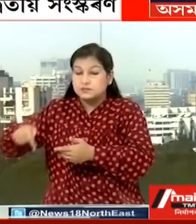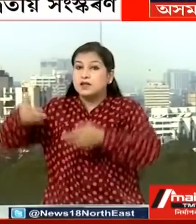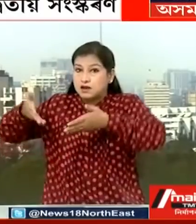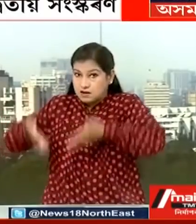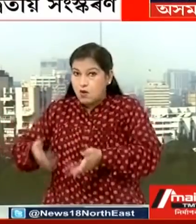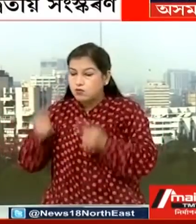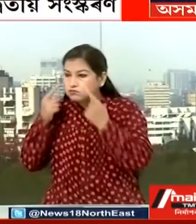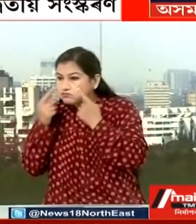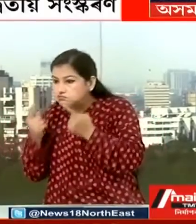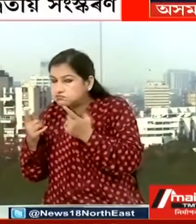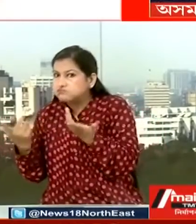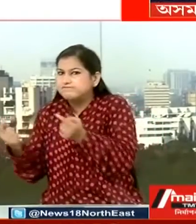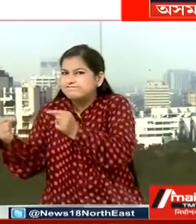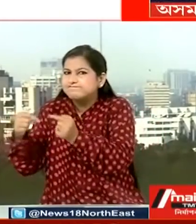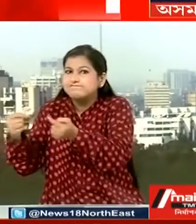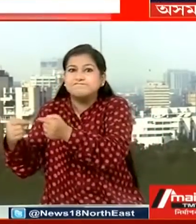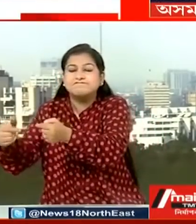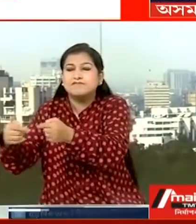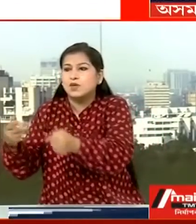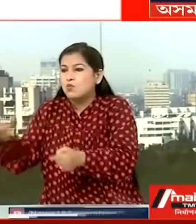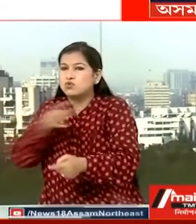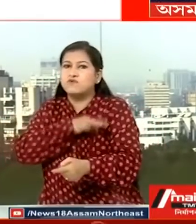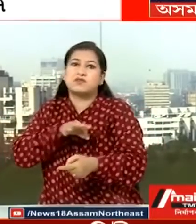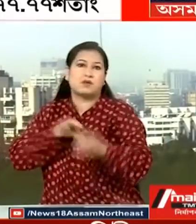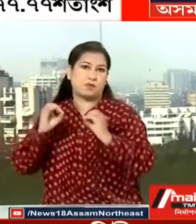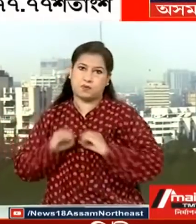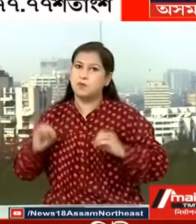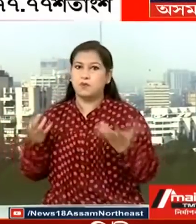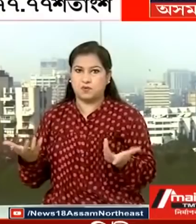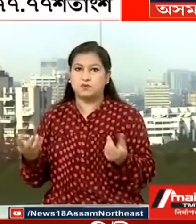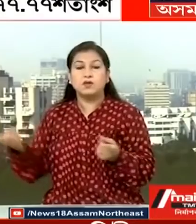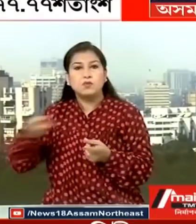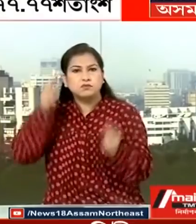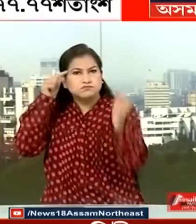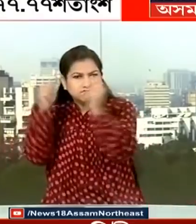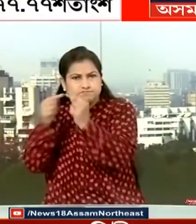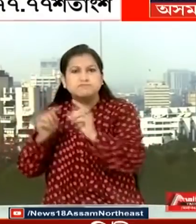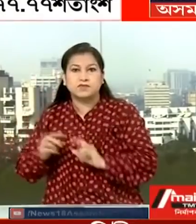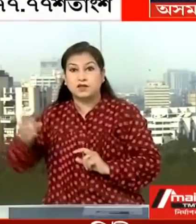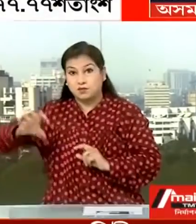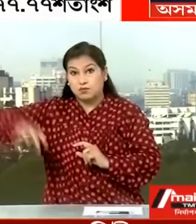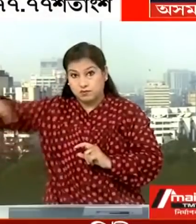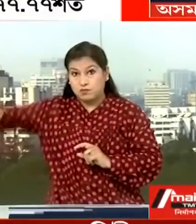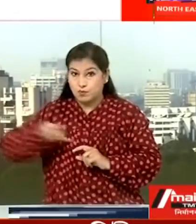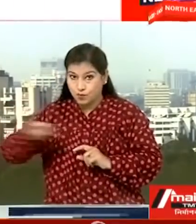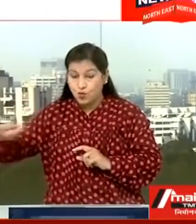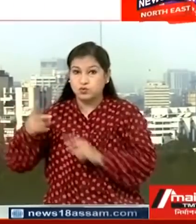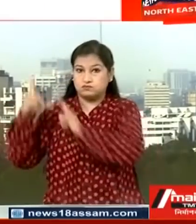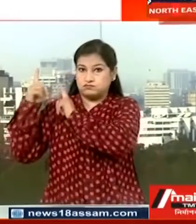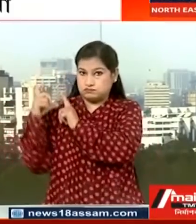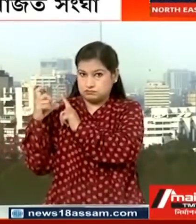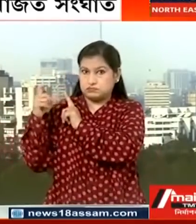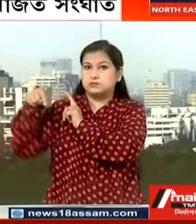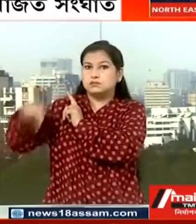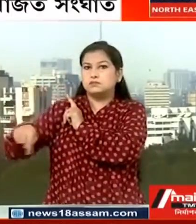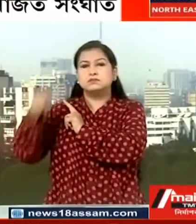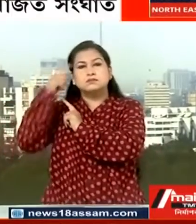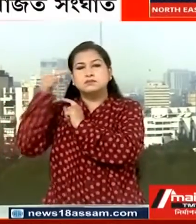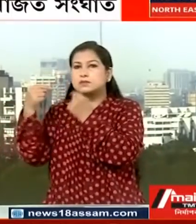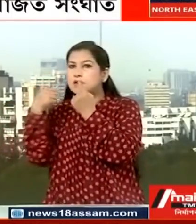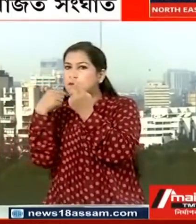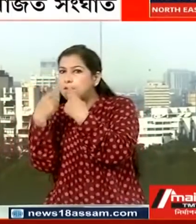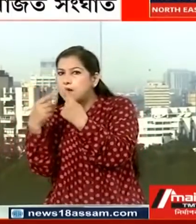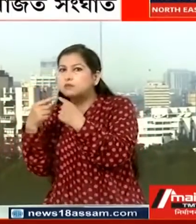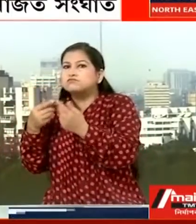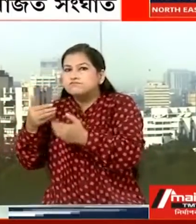वर्तमान परिस्थिति किसी भी पक्ष के हित में नहीं है। वे इस बात पर सहमत हुए कि दोनों पक्षों के सीमा सैनिकों को अपना